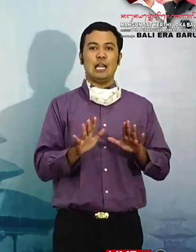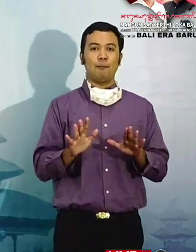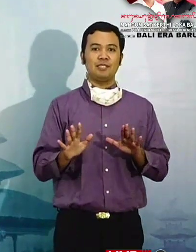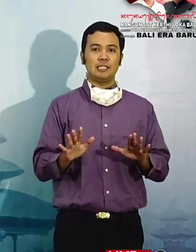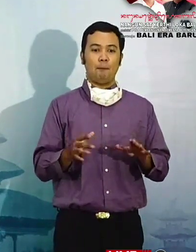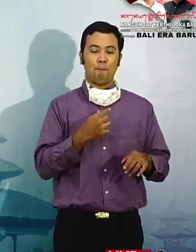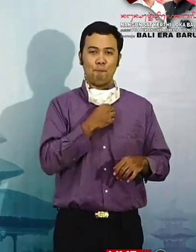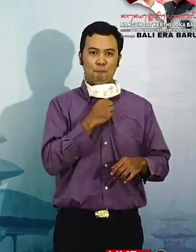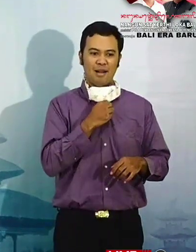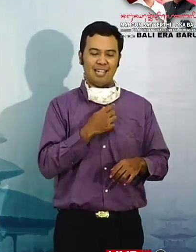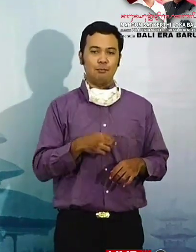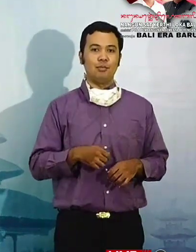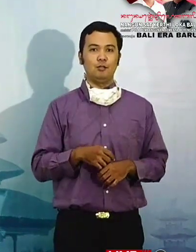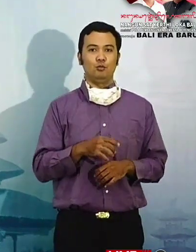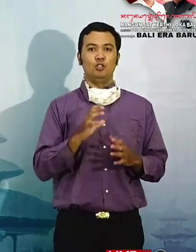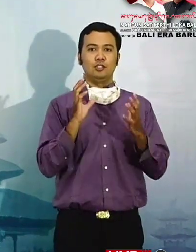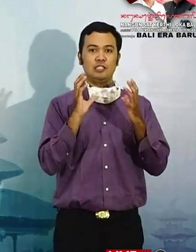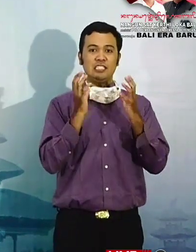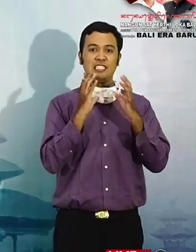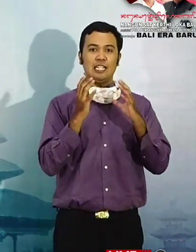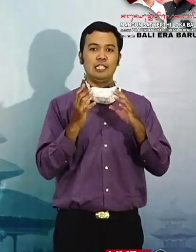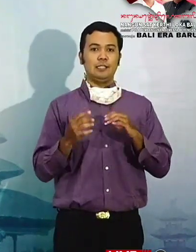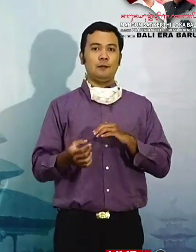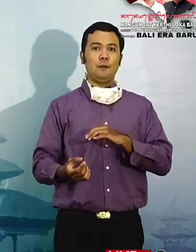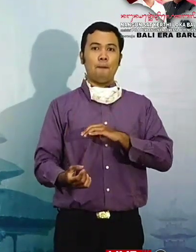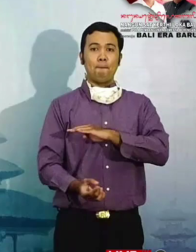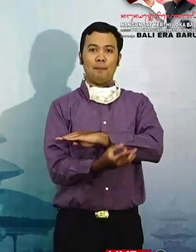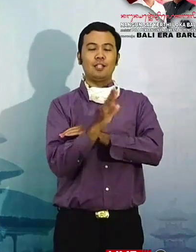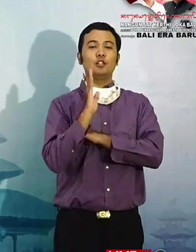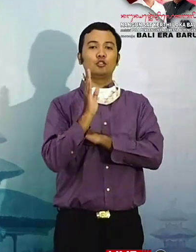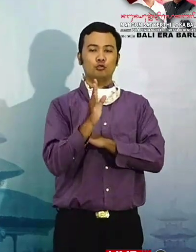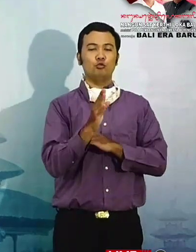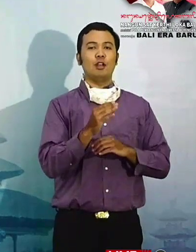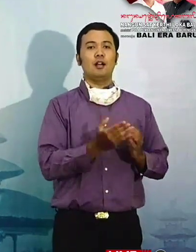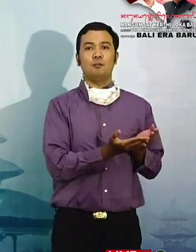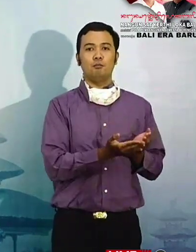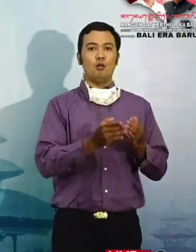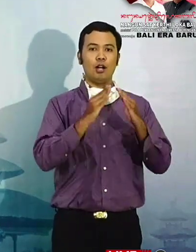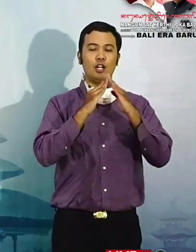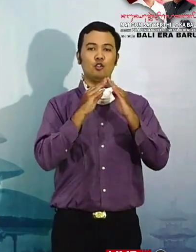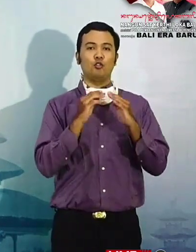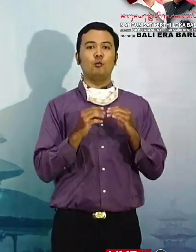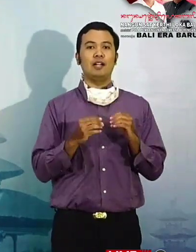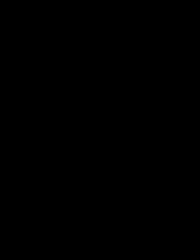bawa besok pagi saja. Karena itu tadi pagi sudah kami tempatkan di Rumah Sakit Unut. Ya.